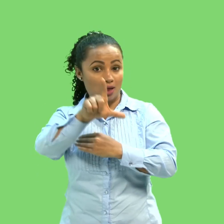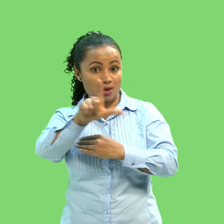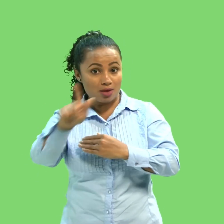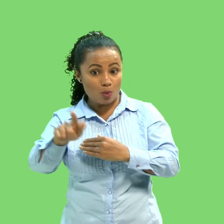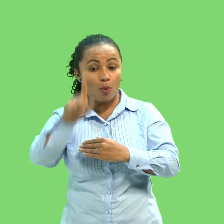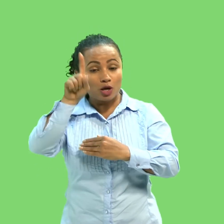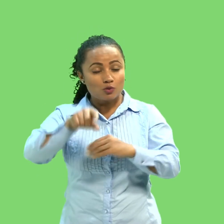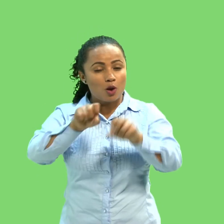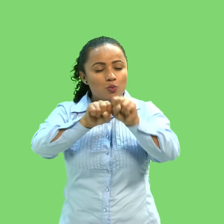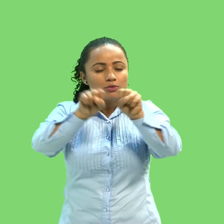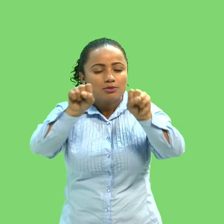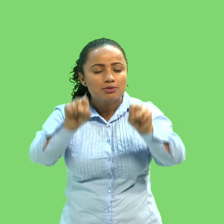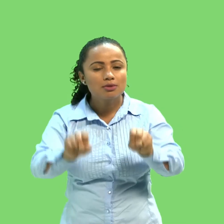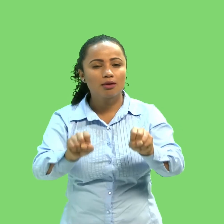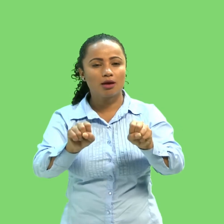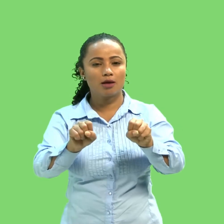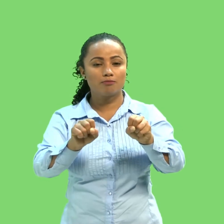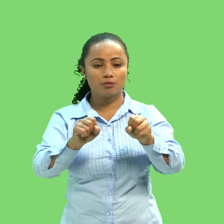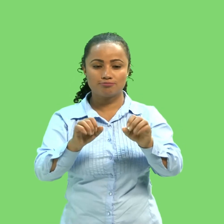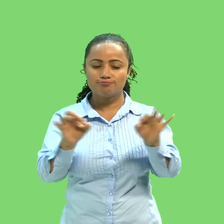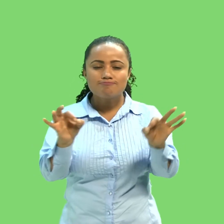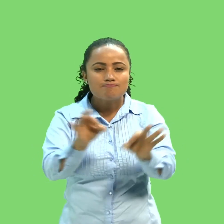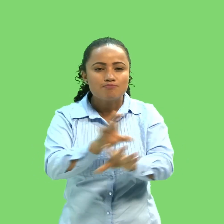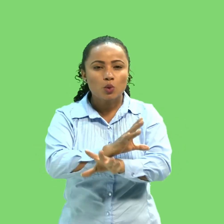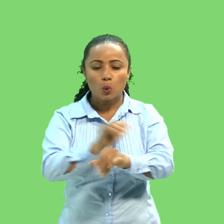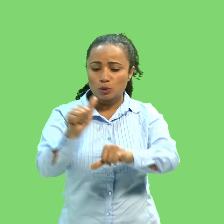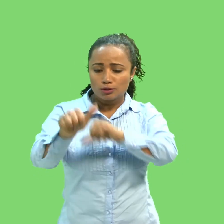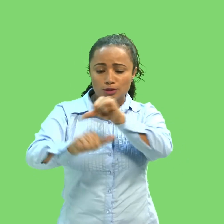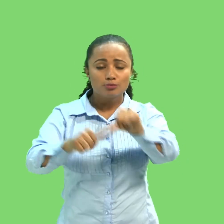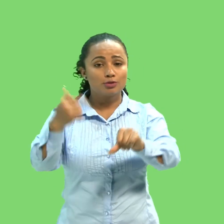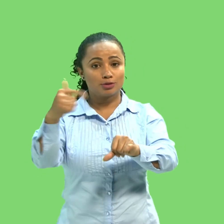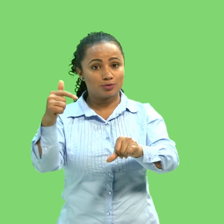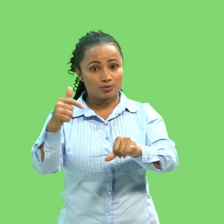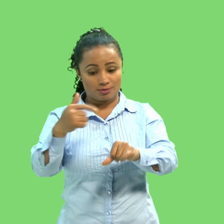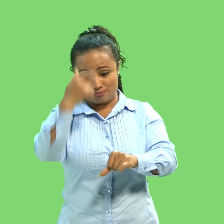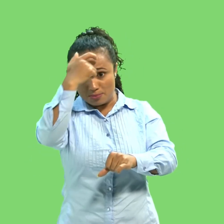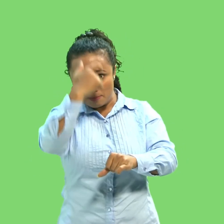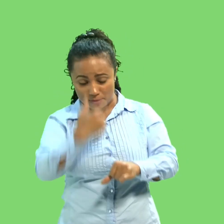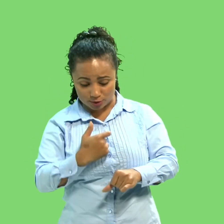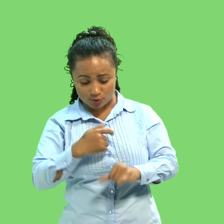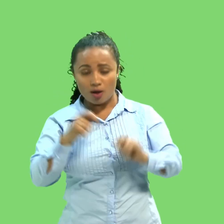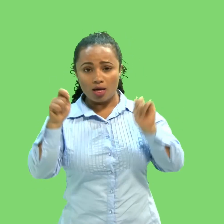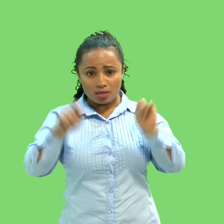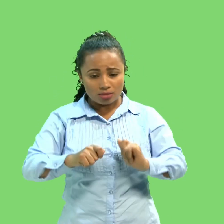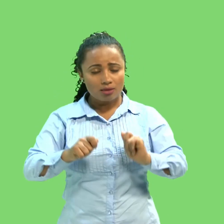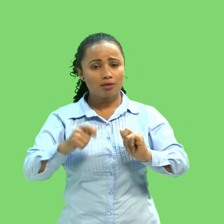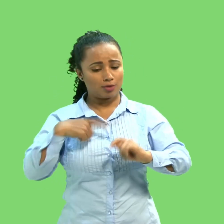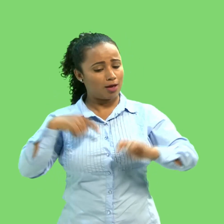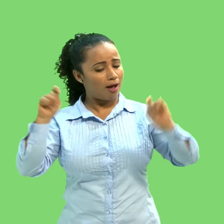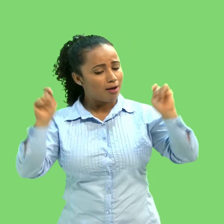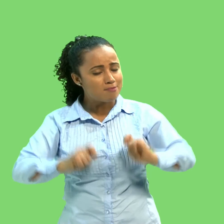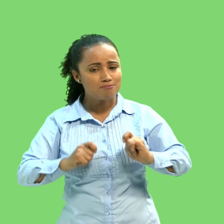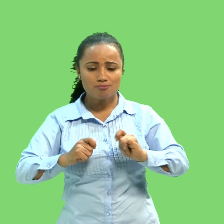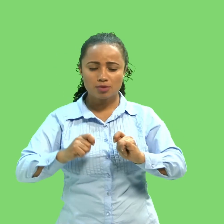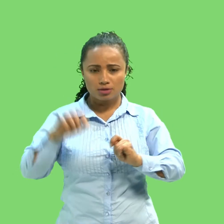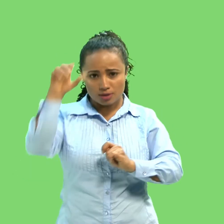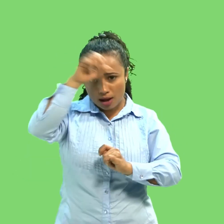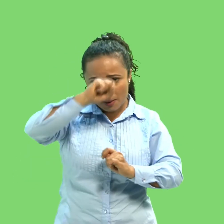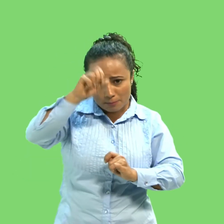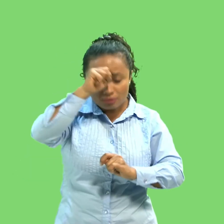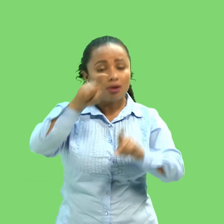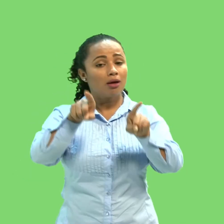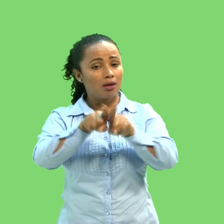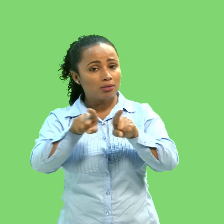e imutável, de uma concepção de sujeito absolutamente capaz de gerir os processos de ensino e